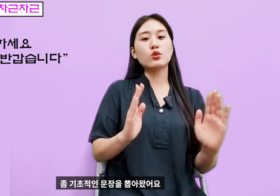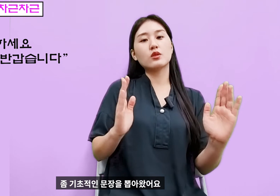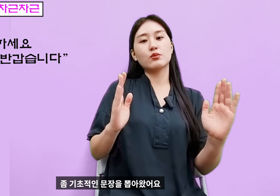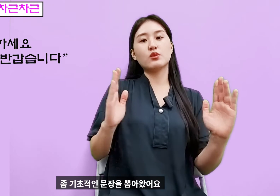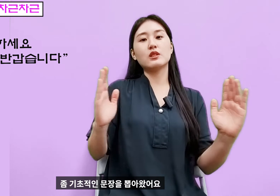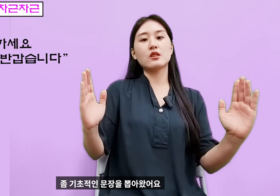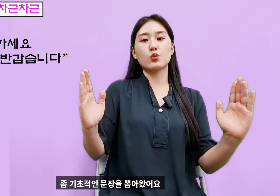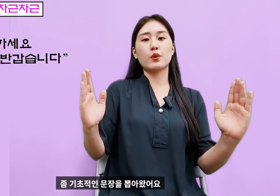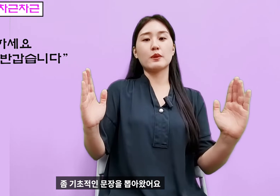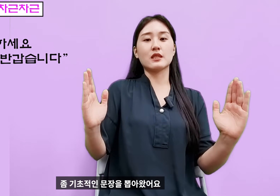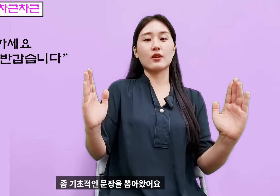기초적인 문장을 좀 뽑았어요.